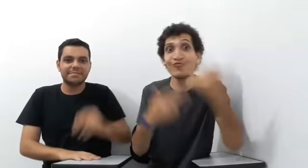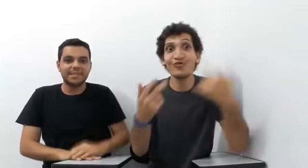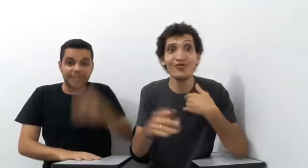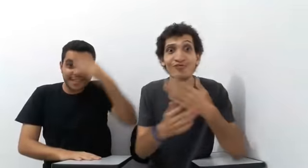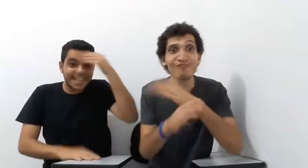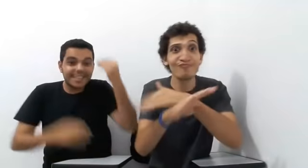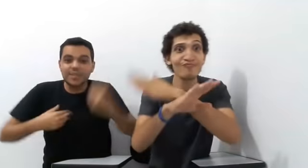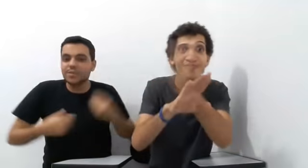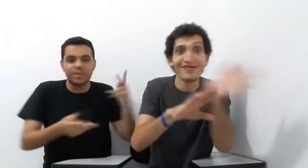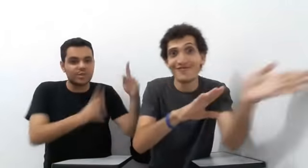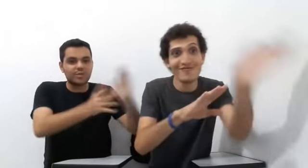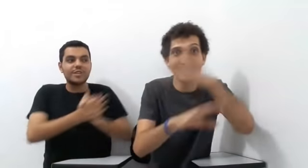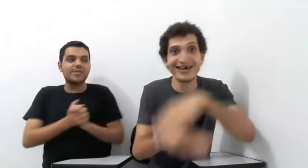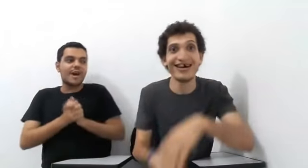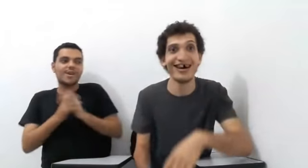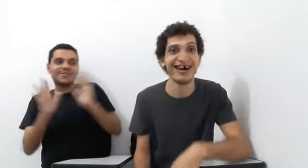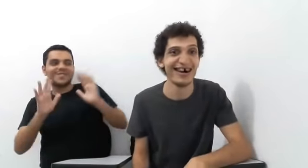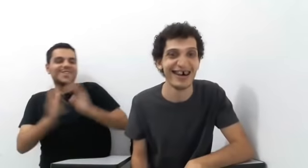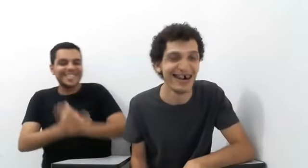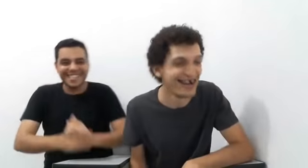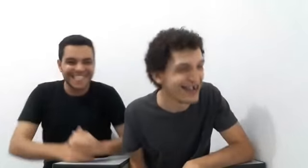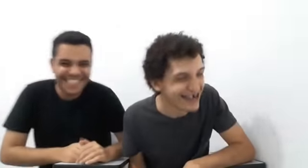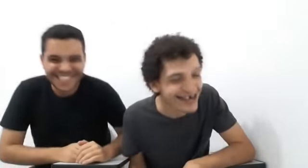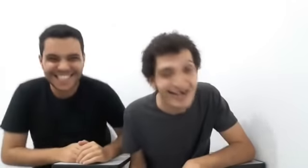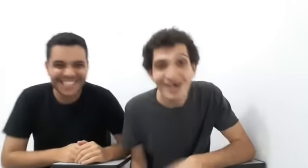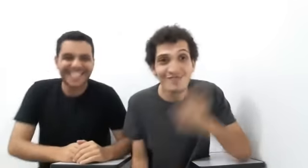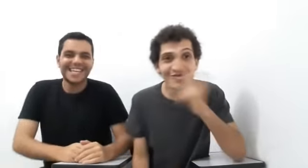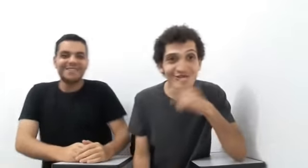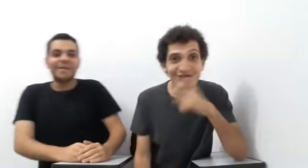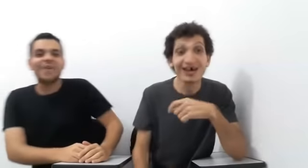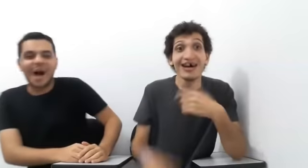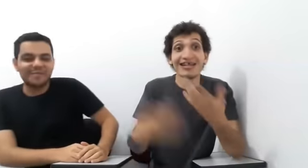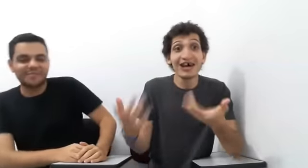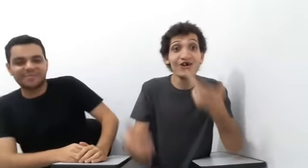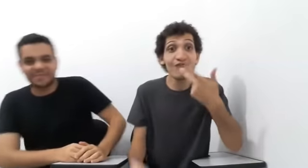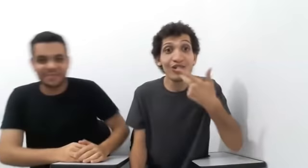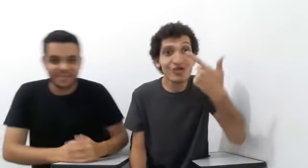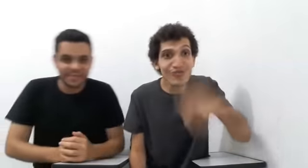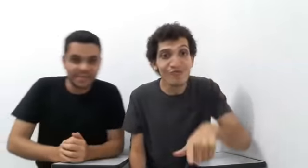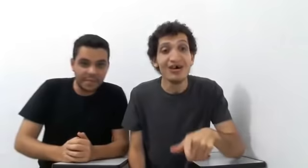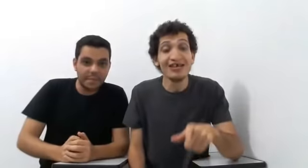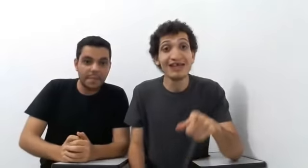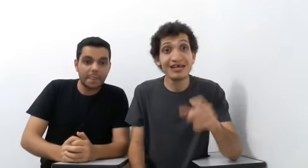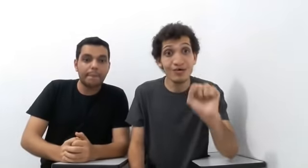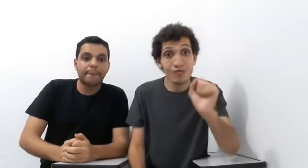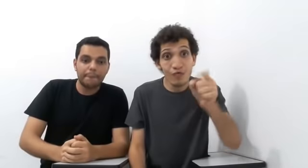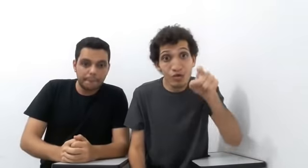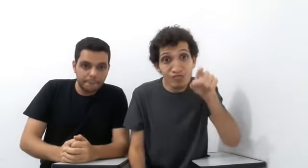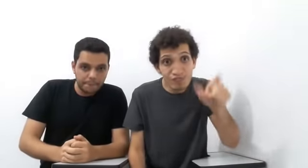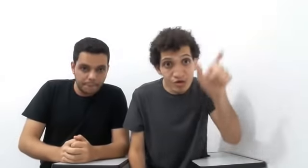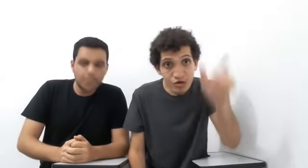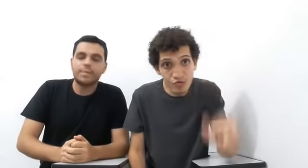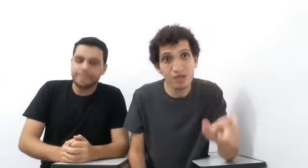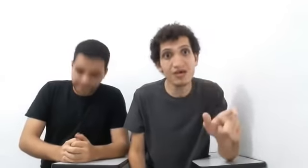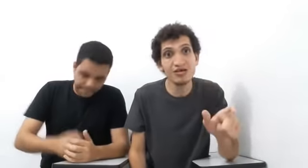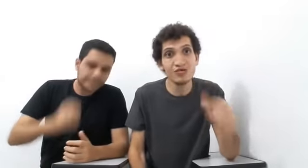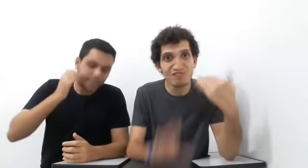falando. Já esqueceu de mim, continua dando aula. Vamos lá. E aí só falando de novo. E aí são 8.000 pessoas, né? Eu